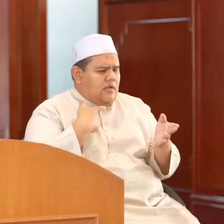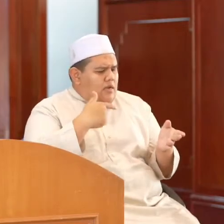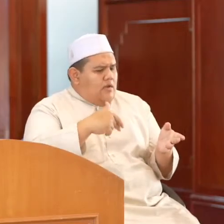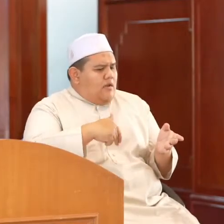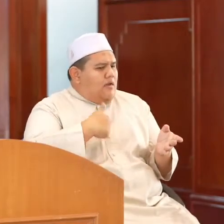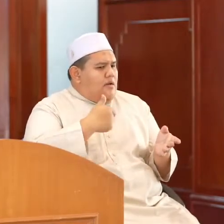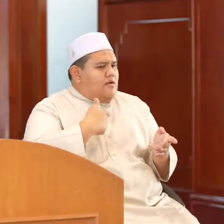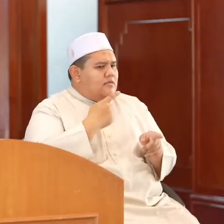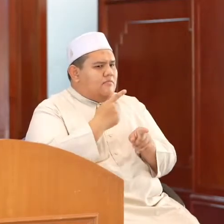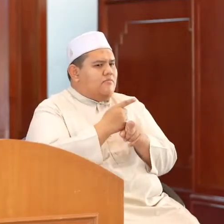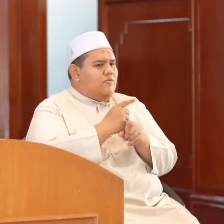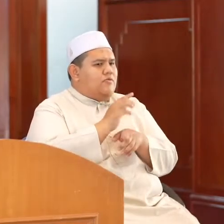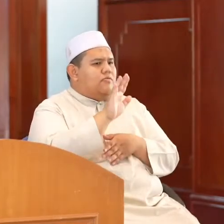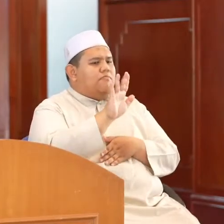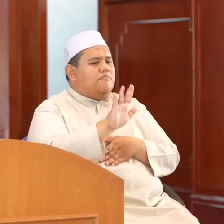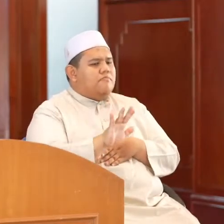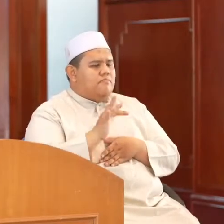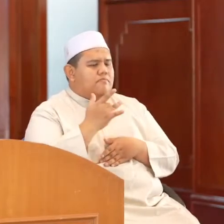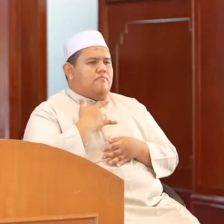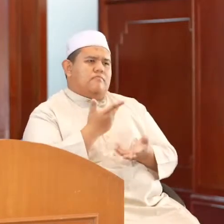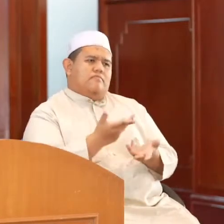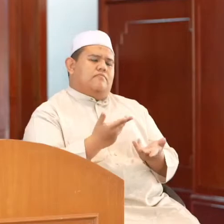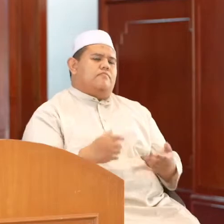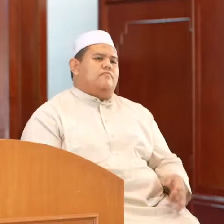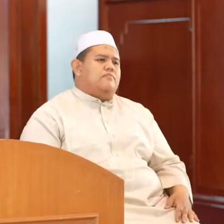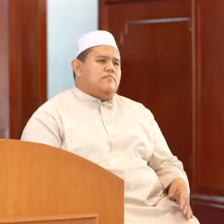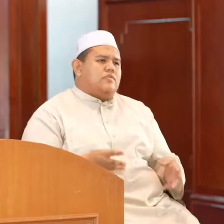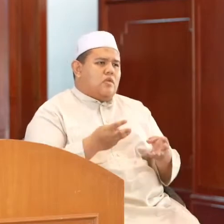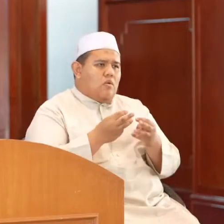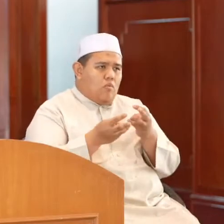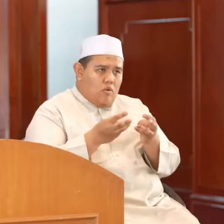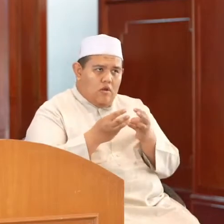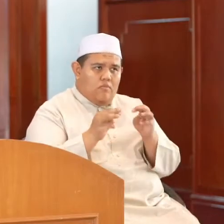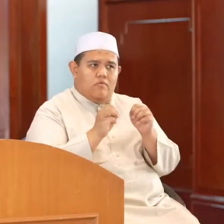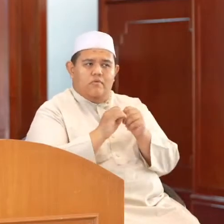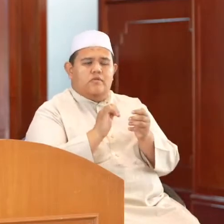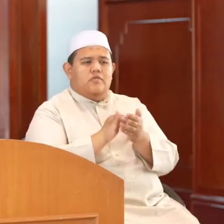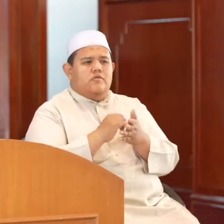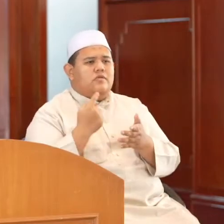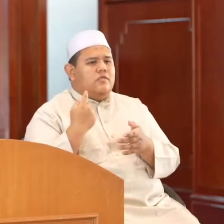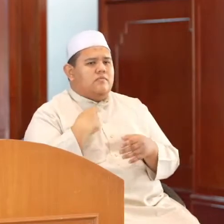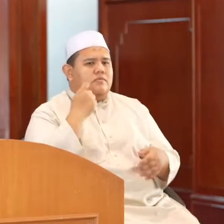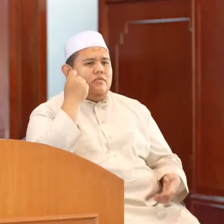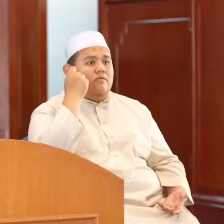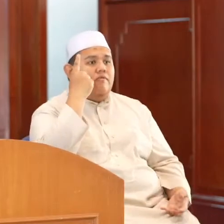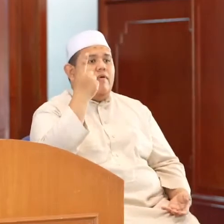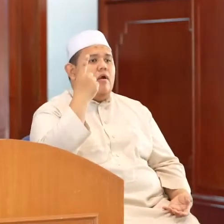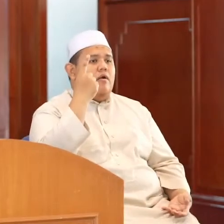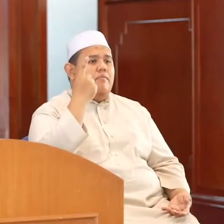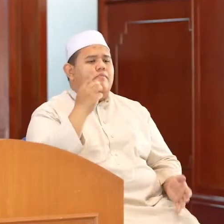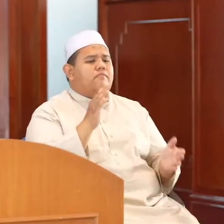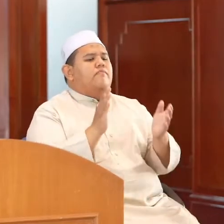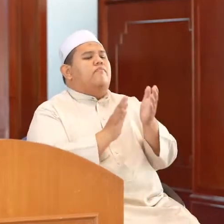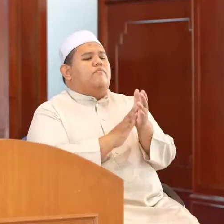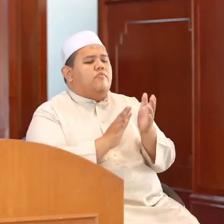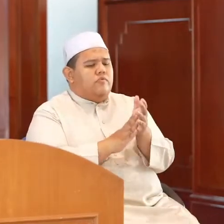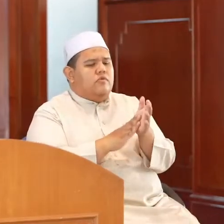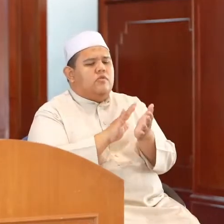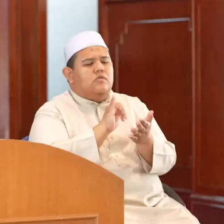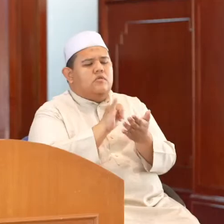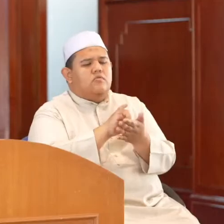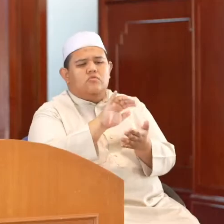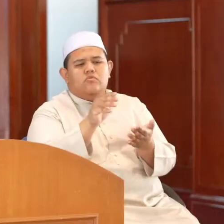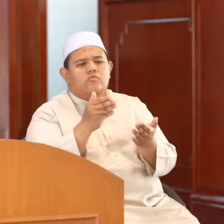terasa. Baik, walaupun begitu, kita kena faham bahawa pujian-pujian tersebut